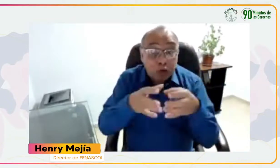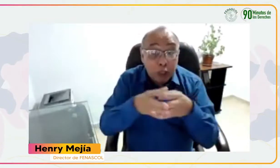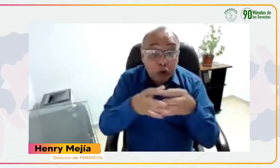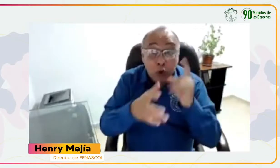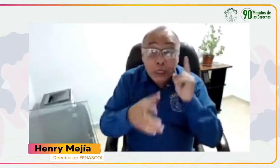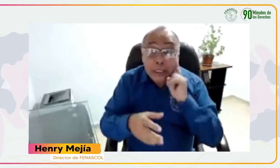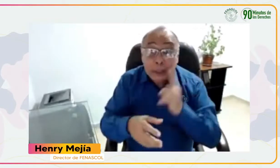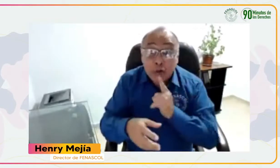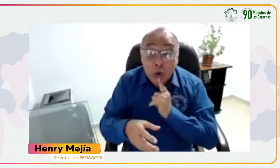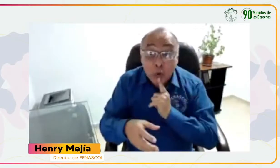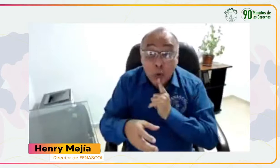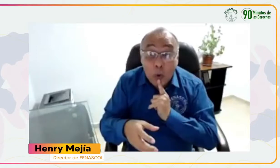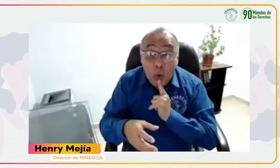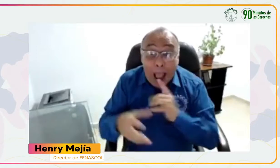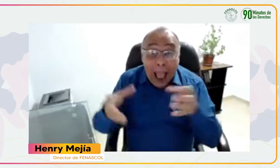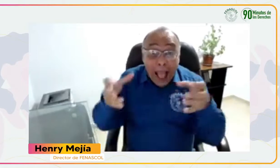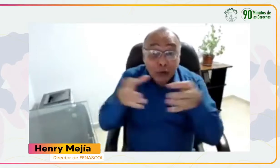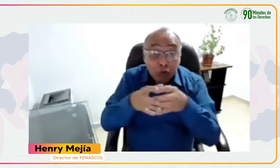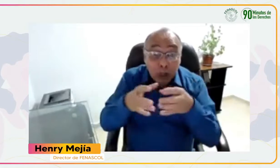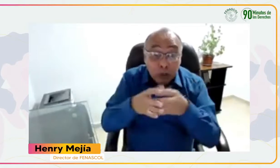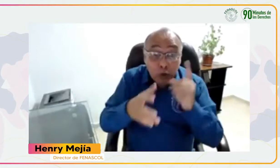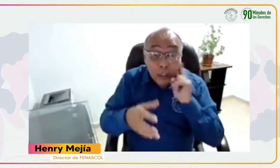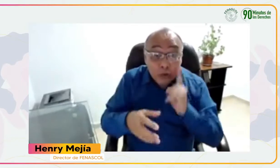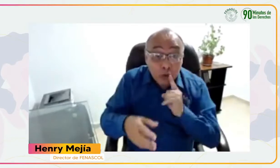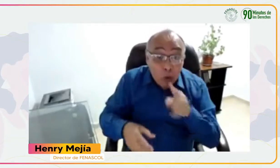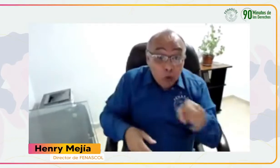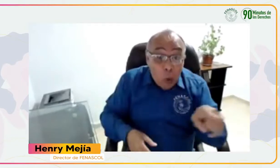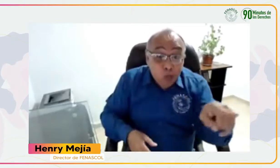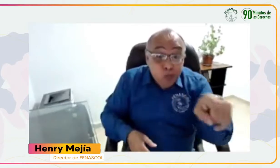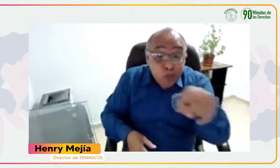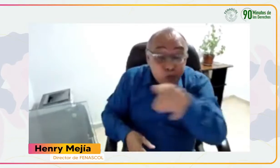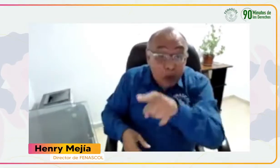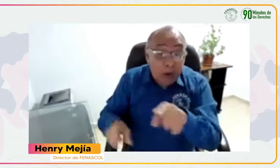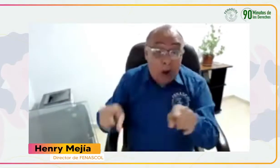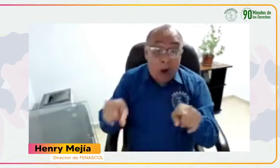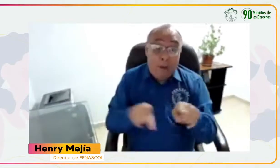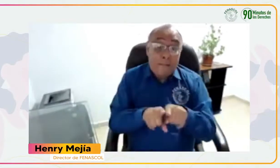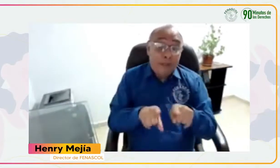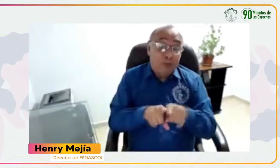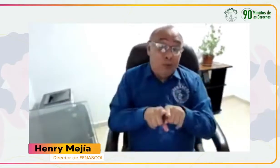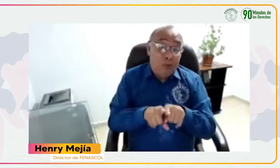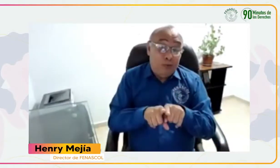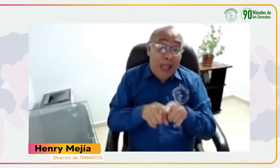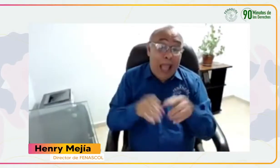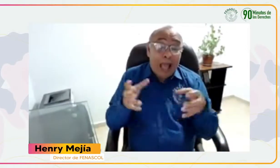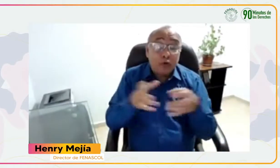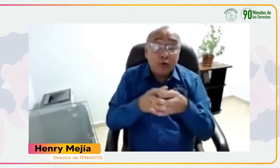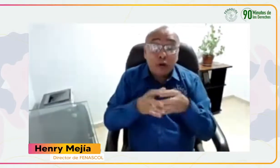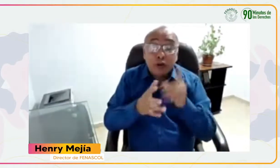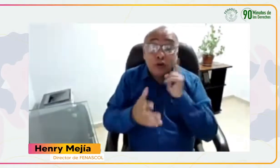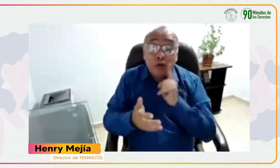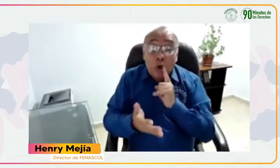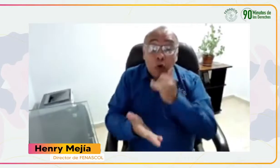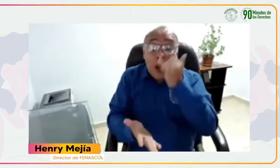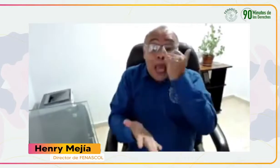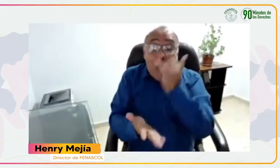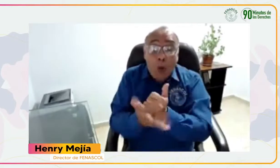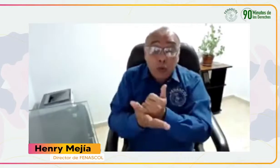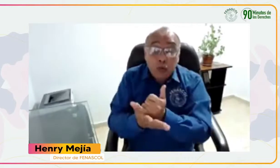también ocurre lo mismo en las asociaciones de personas sordas. En las asociaciones de personas sordas pasa lo mismo.